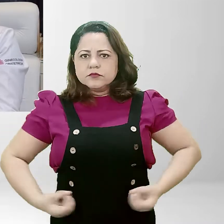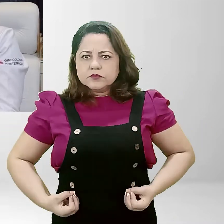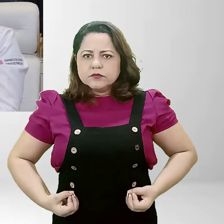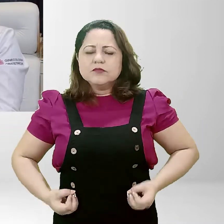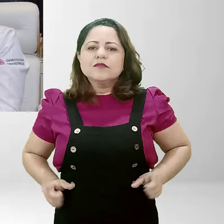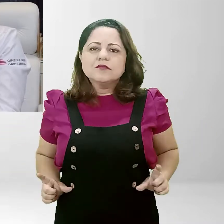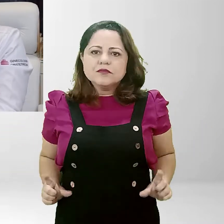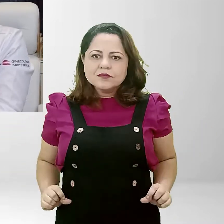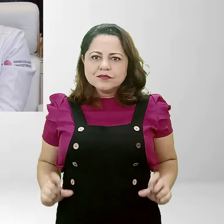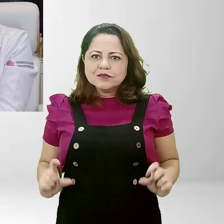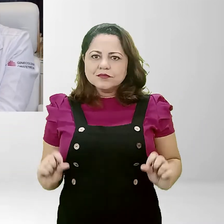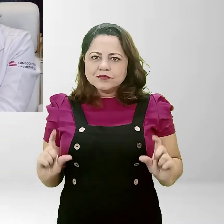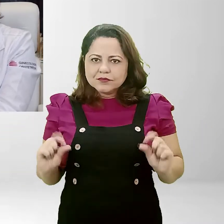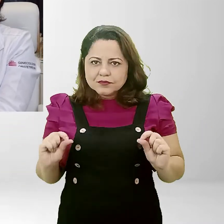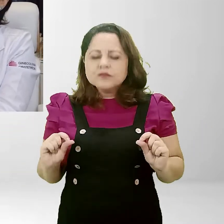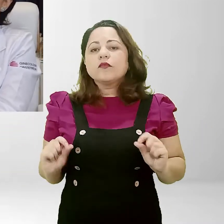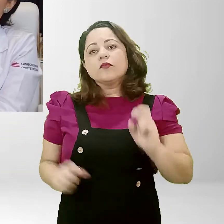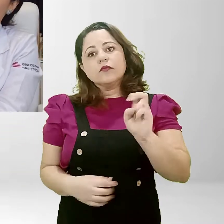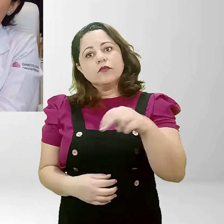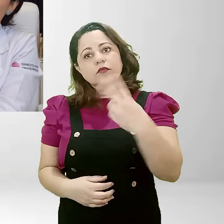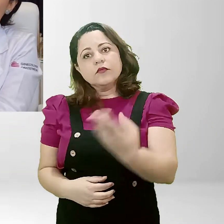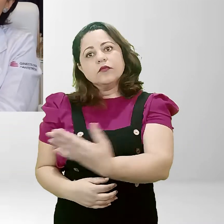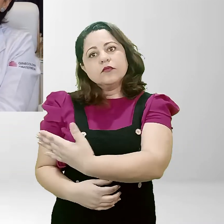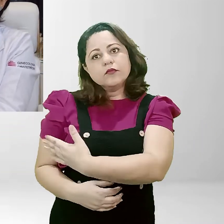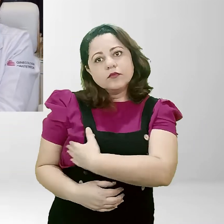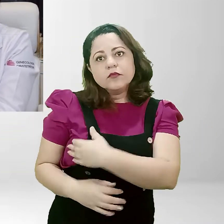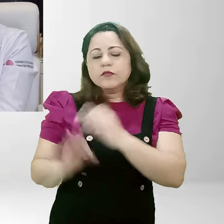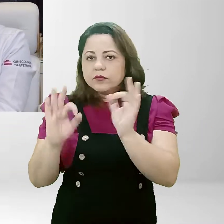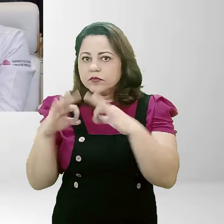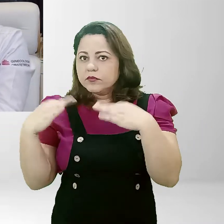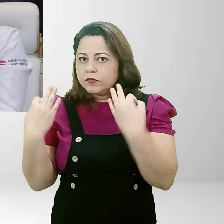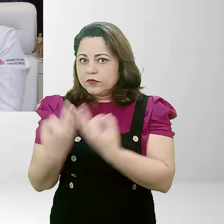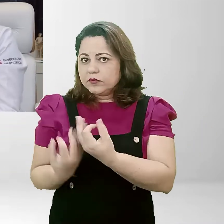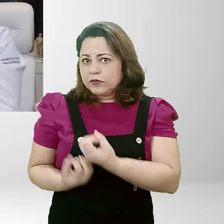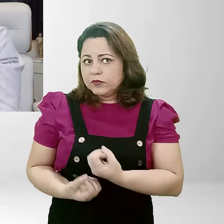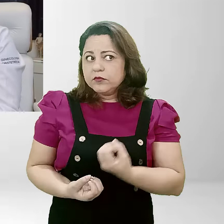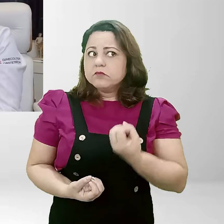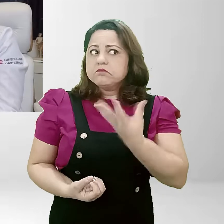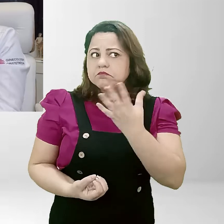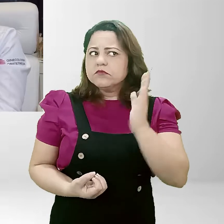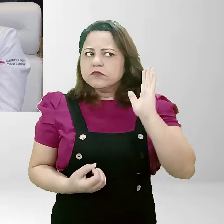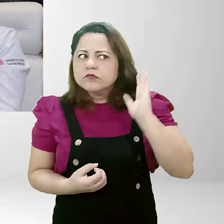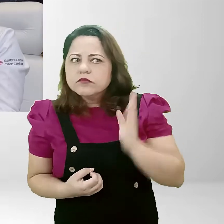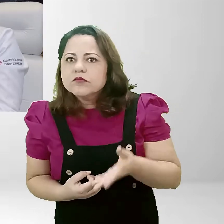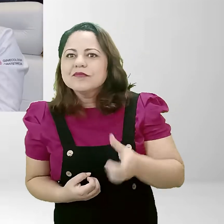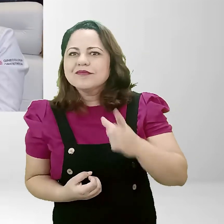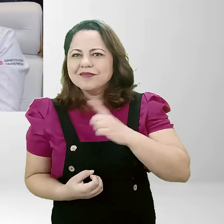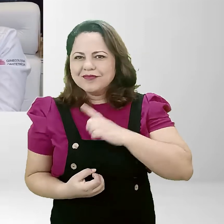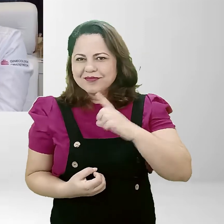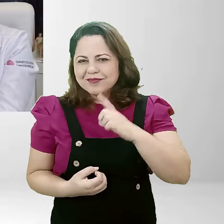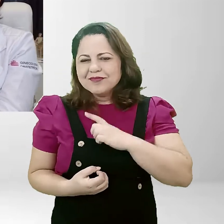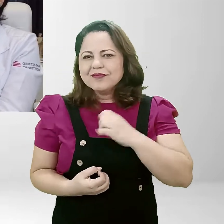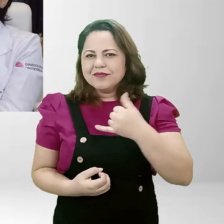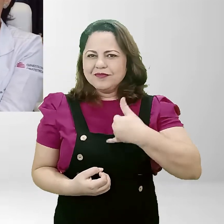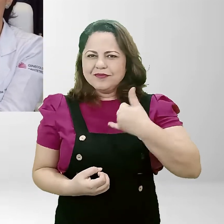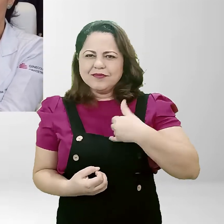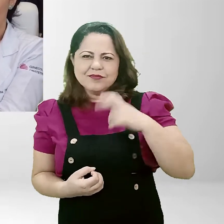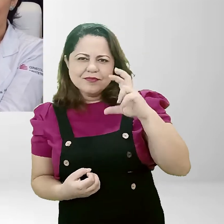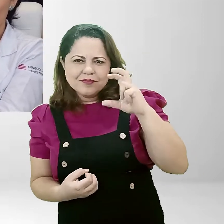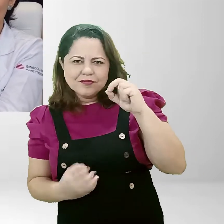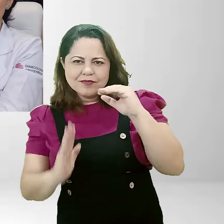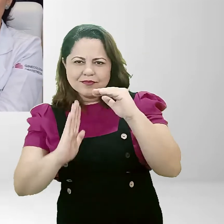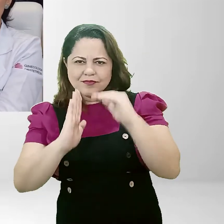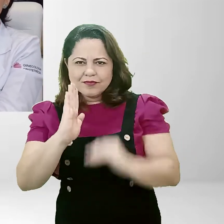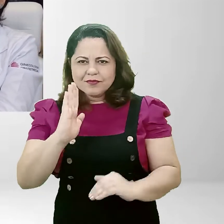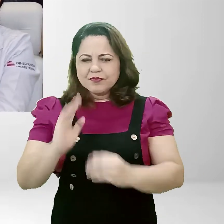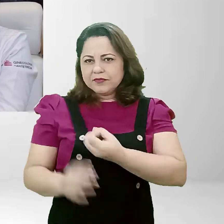na família, um ou mais dois familiares com câncer de mama abaixo dos 50 anos, familiares geralmente de primeiro